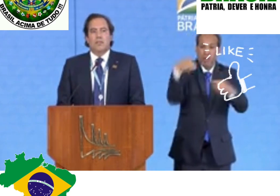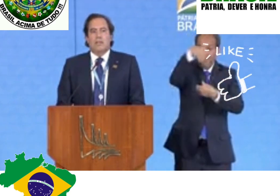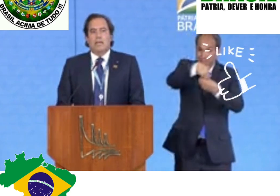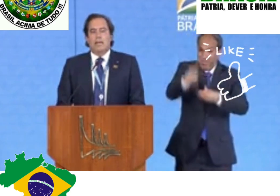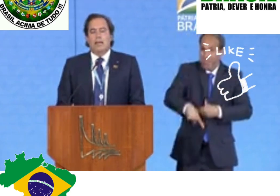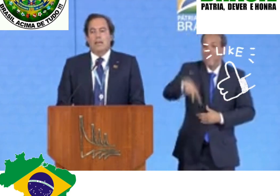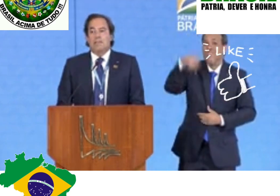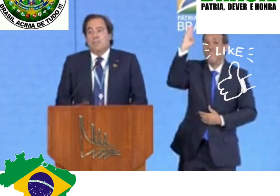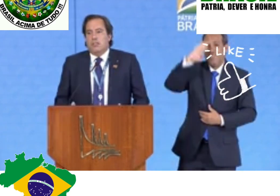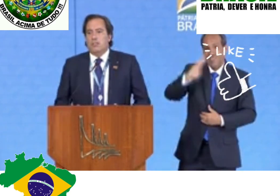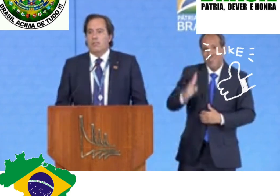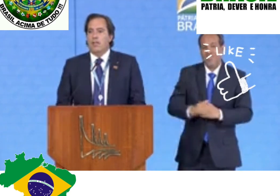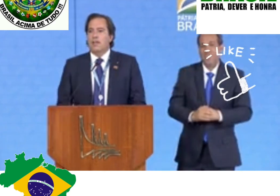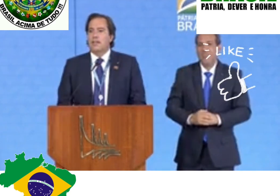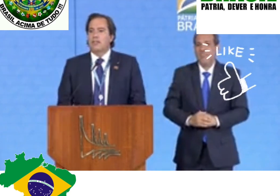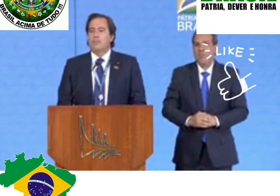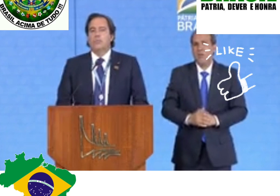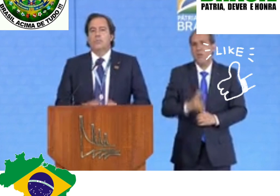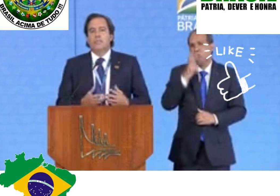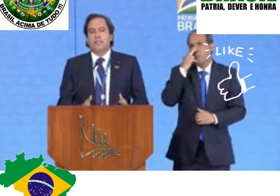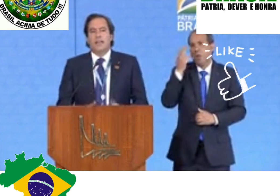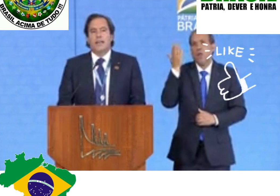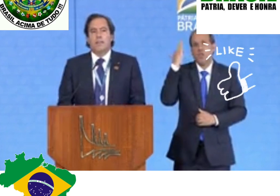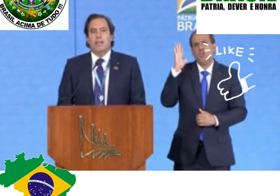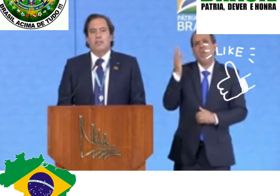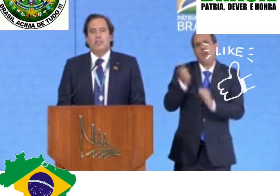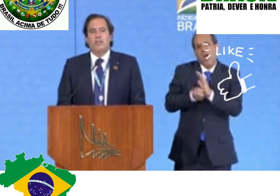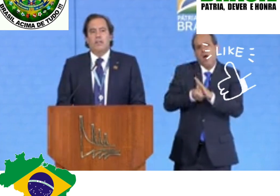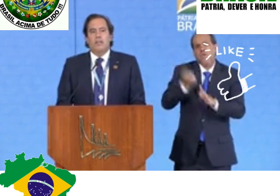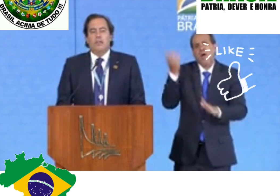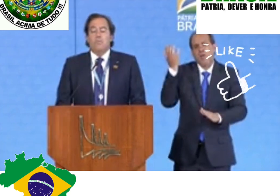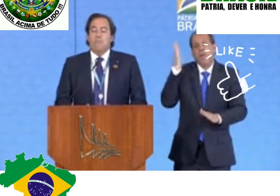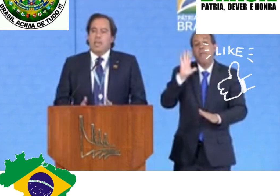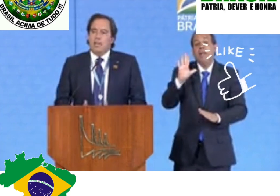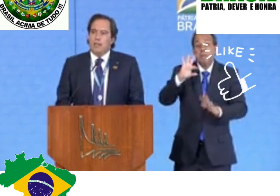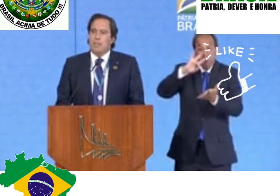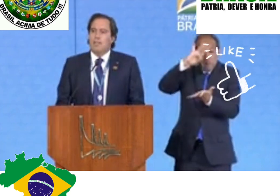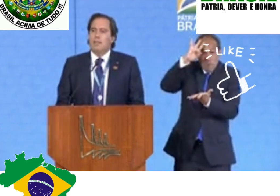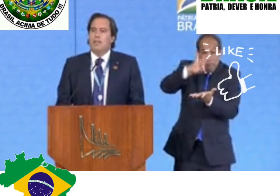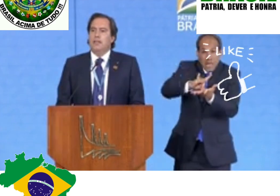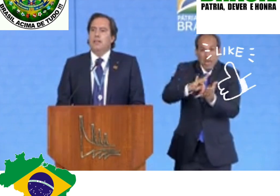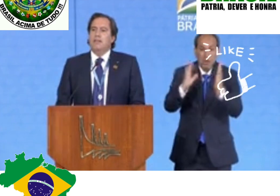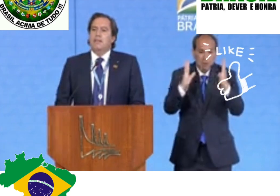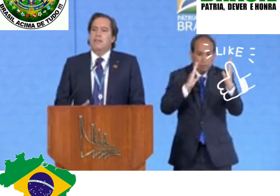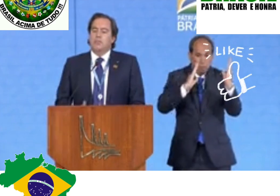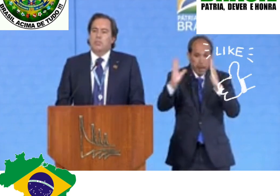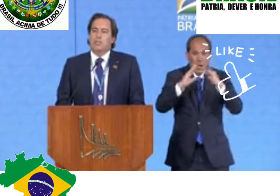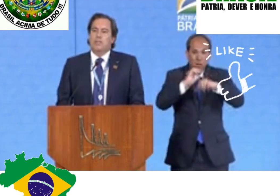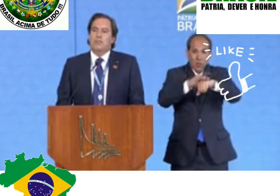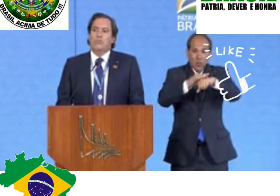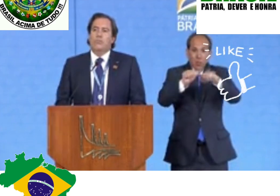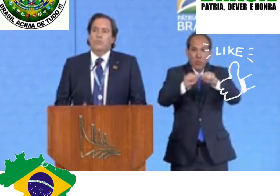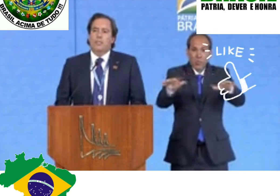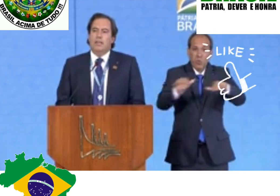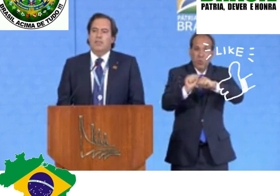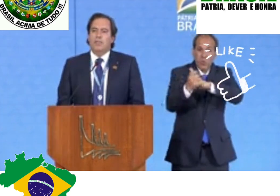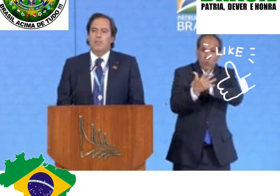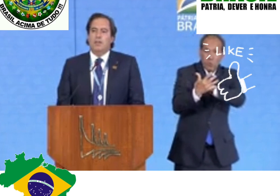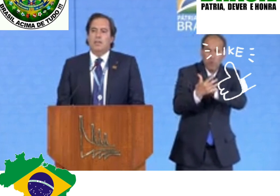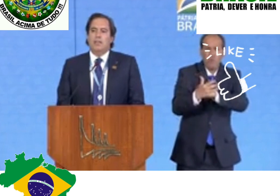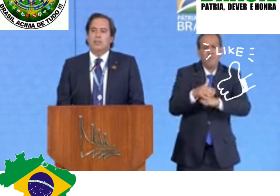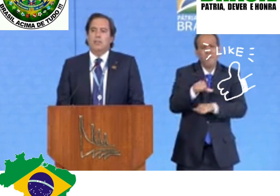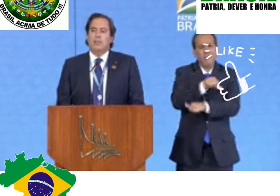Brasil. Não sei se já foi realizado no mundo, mas certamente no meio da pandemia, demonstrando tudo